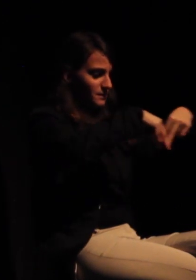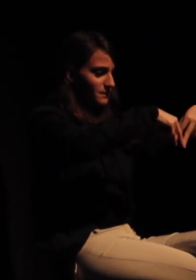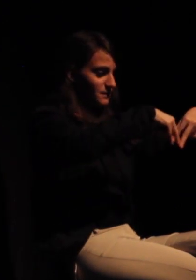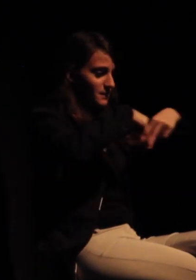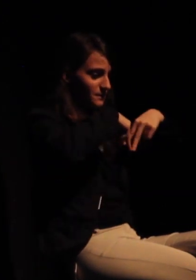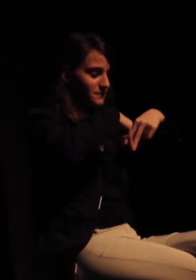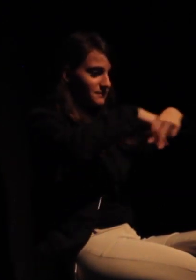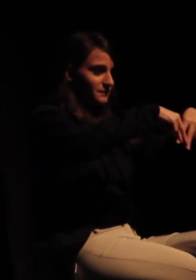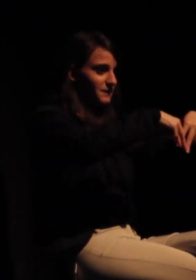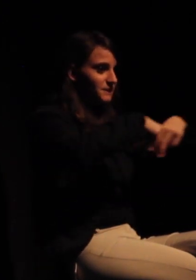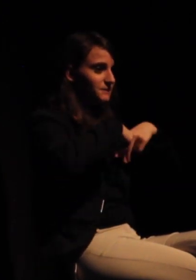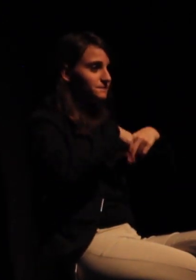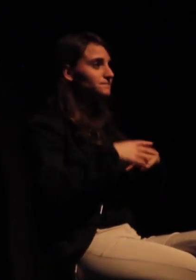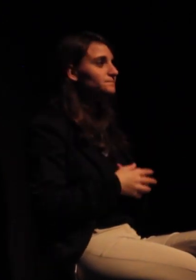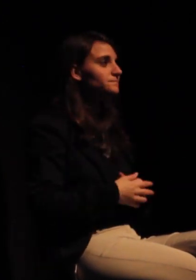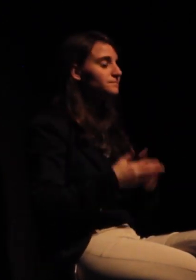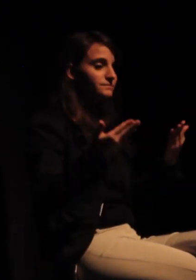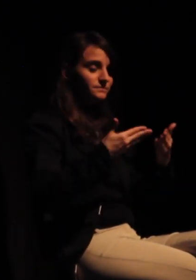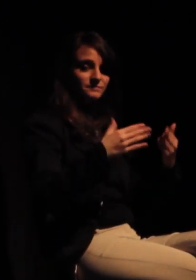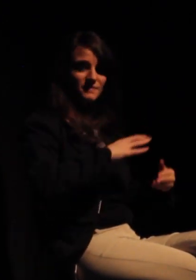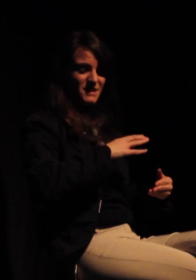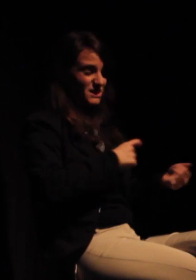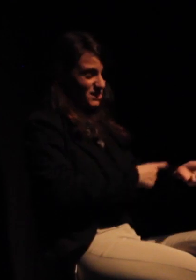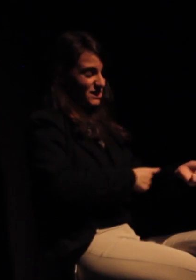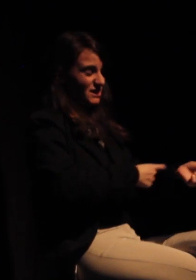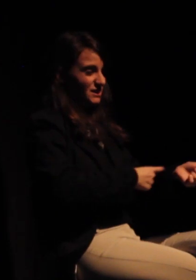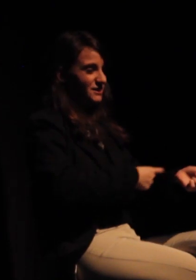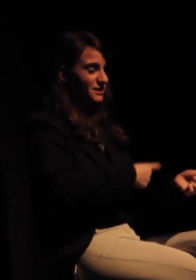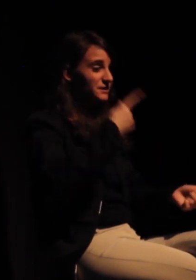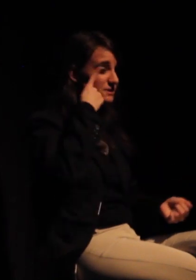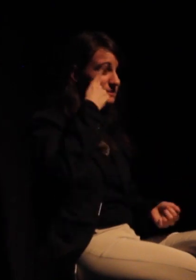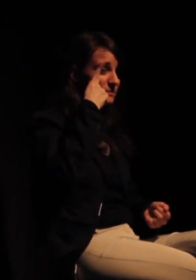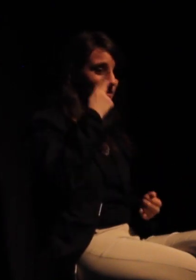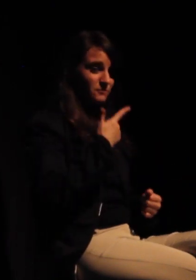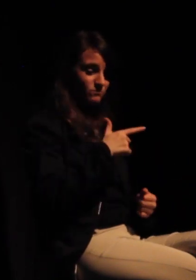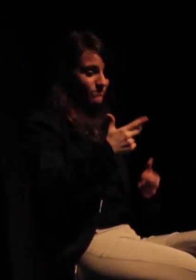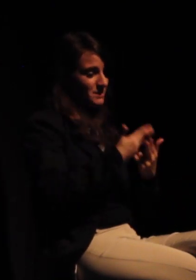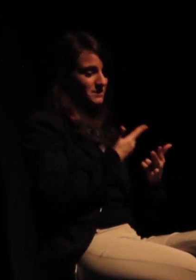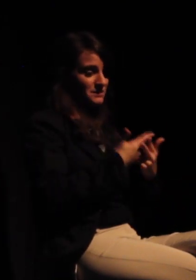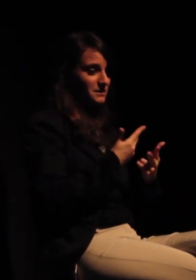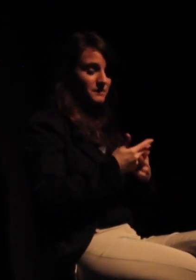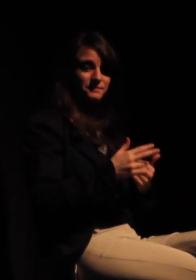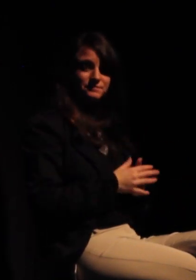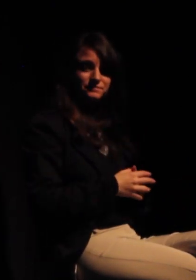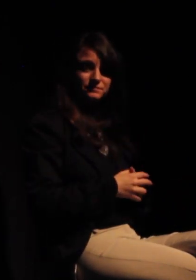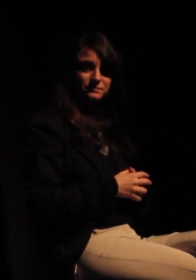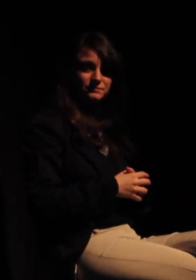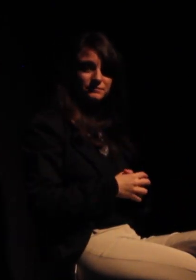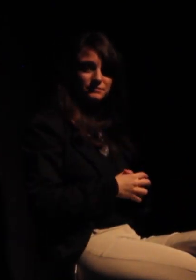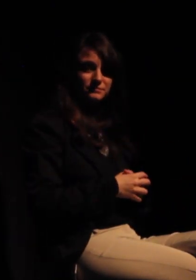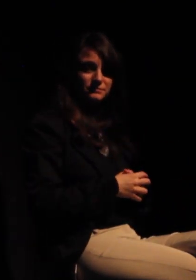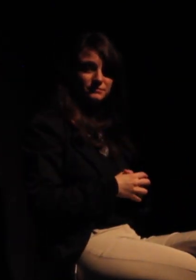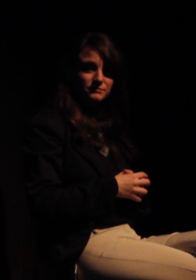outro. E nessa cidade de estressados, que é São Paulo, a pessoa assim, em